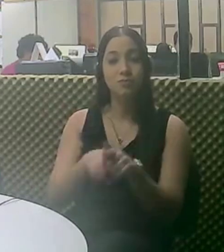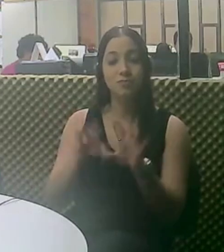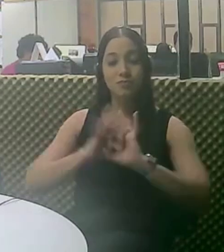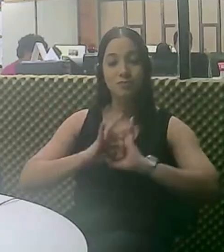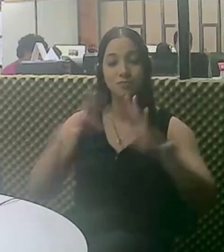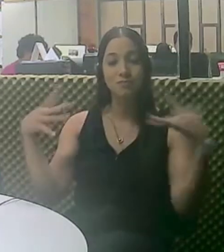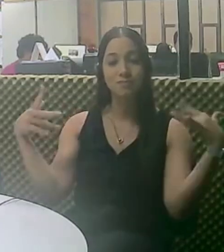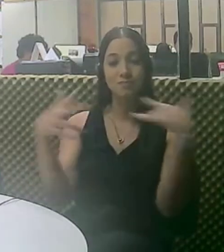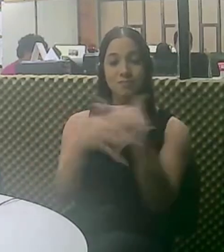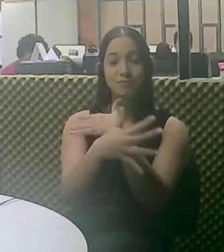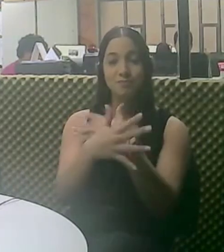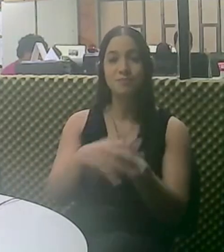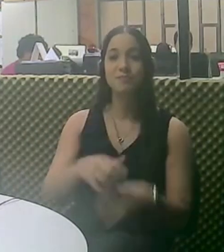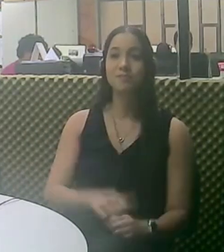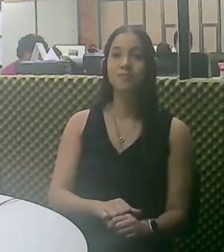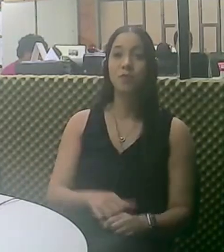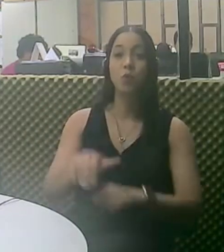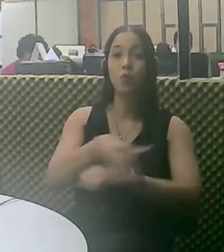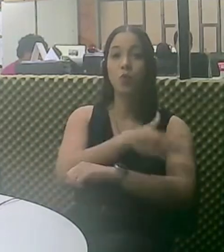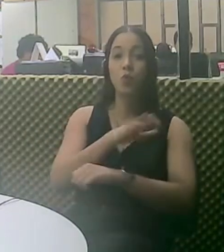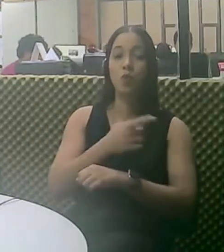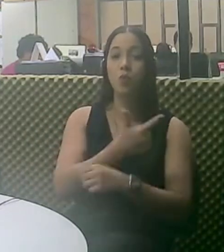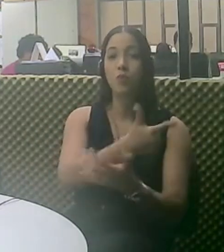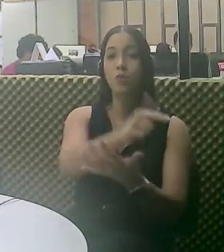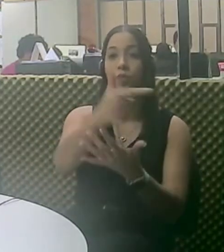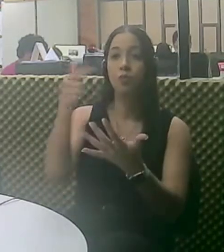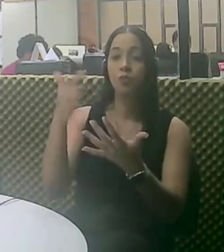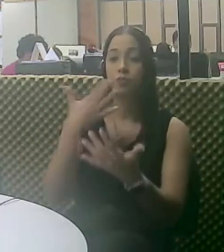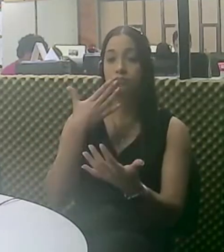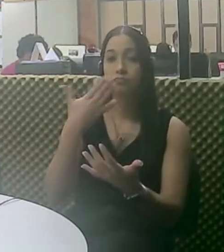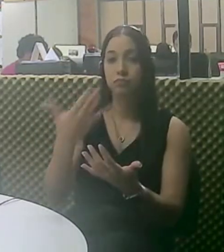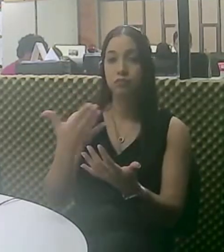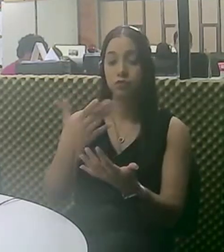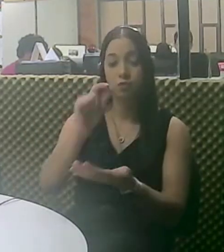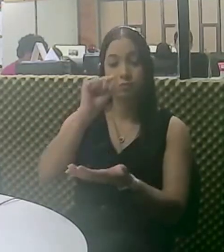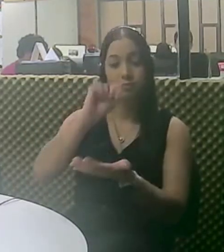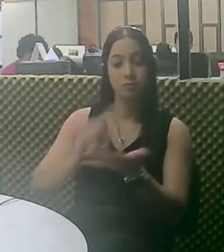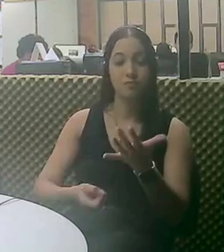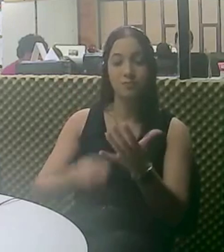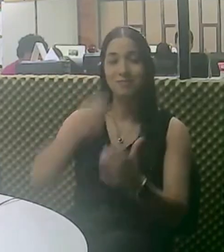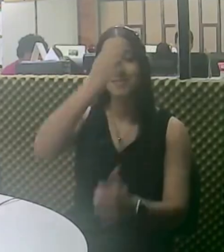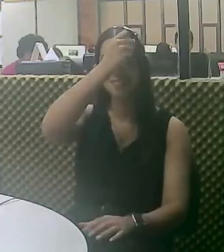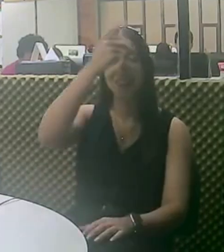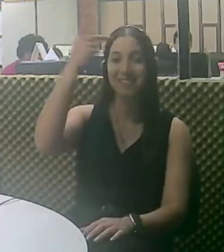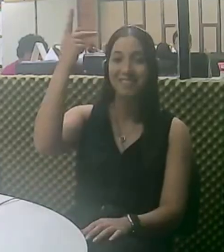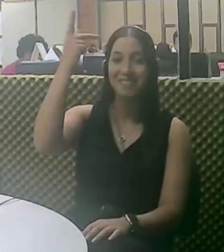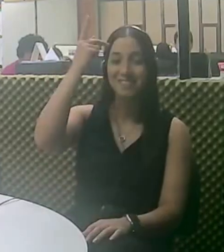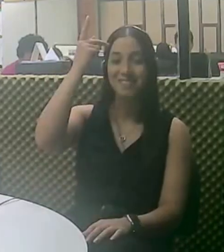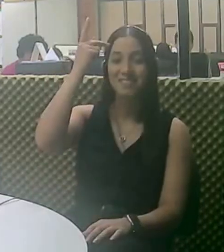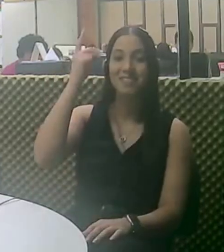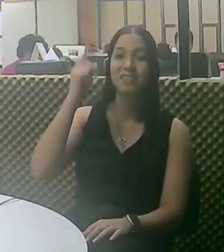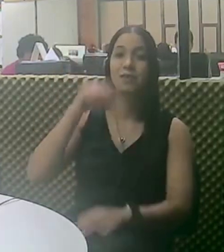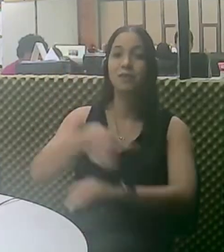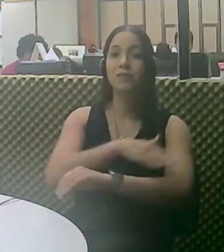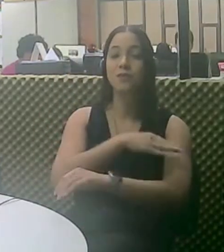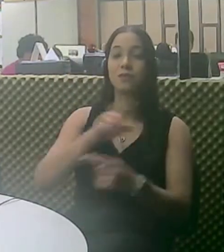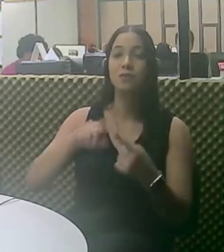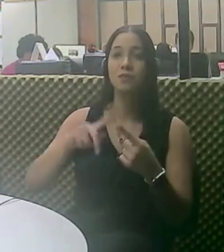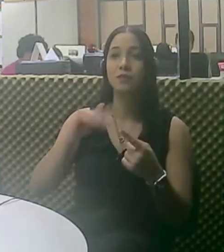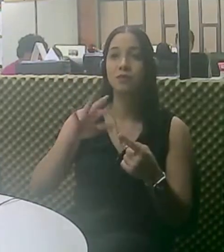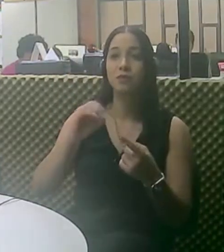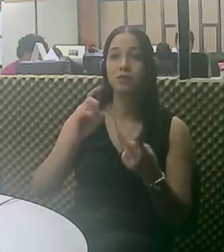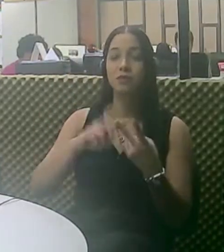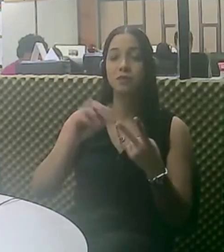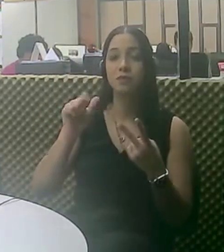o trânsito. Outras vias estão incluídas na ordem de serviço assinada pelo prefeito, como a Avenida do Pinho,